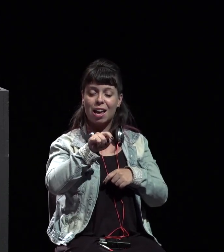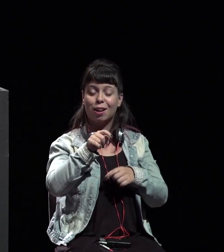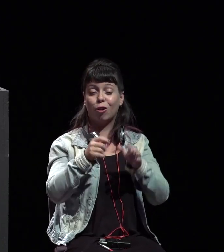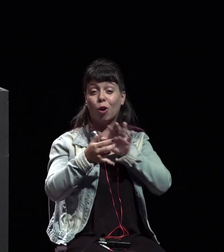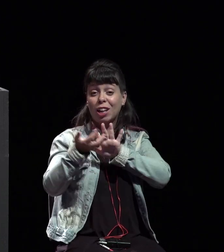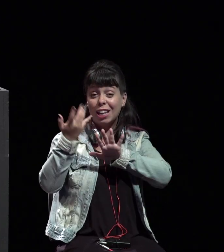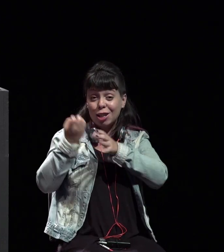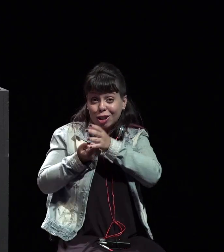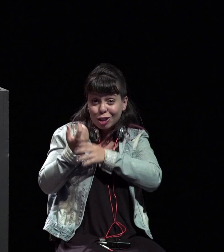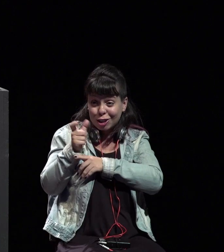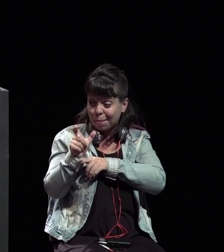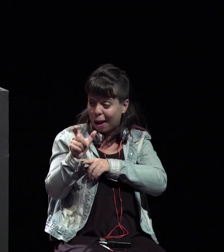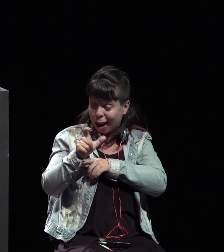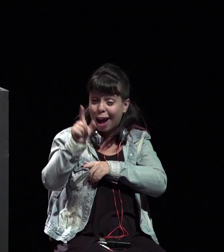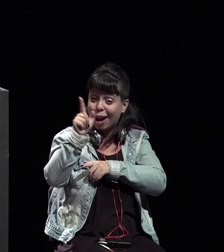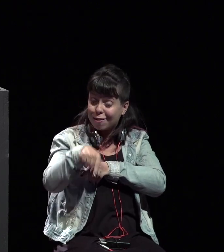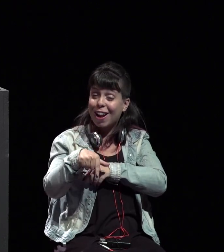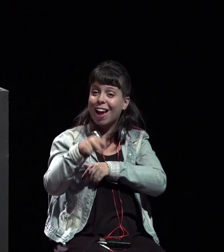o desejo